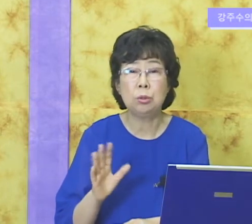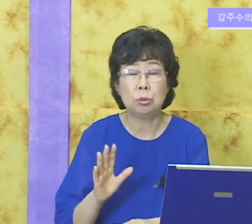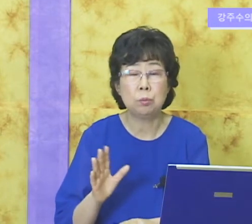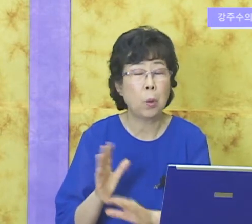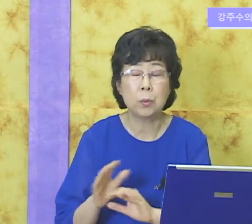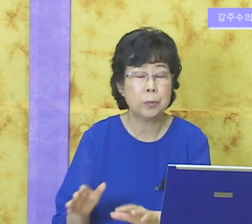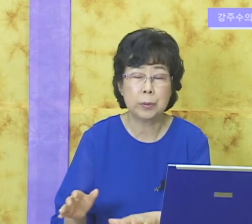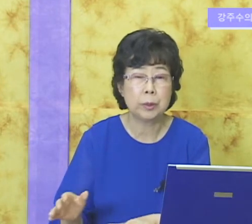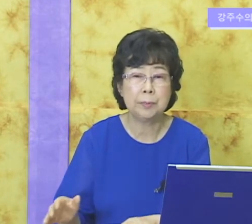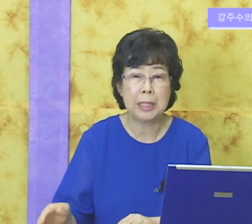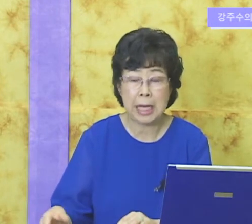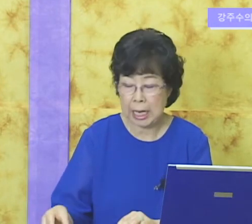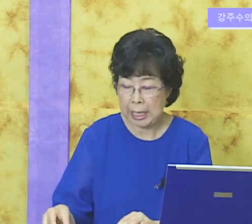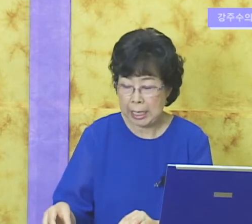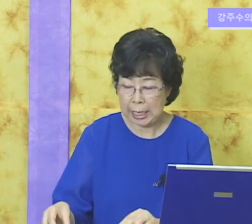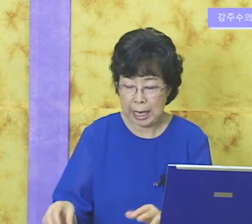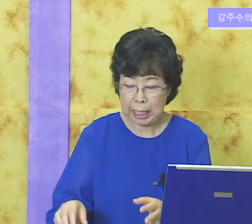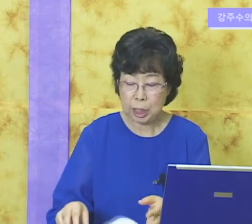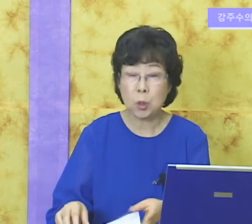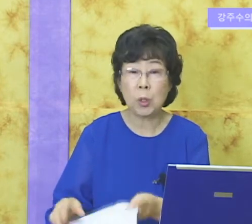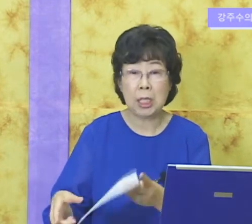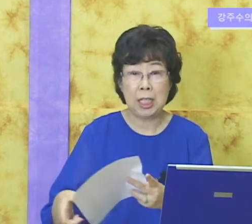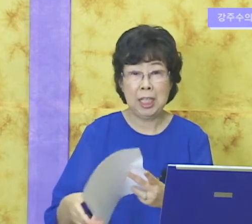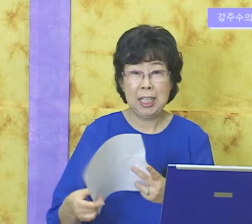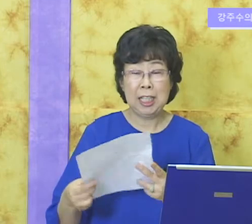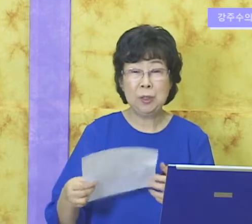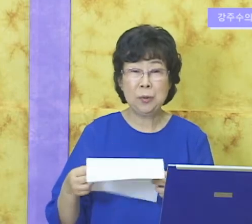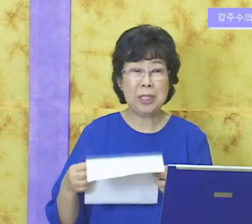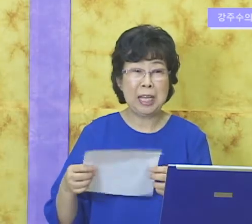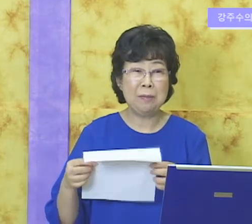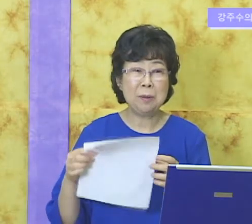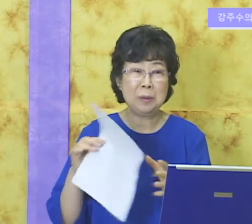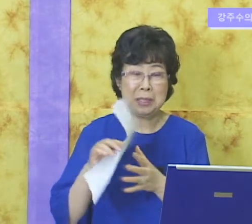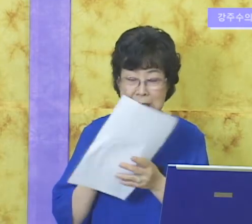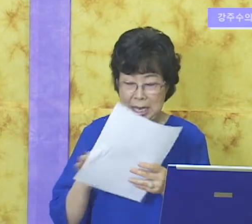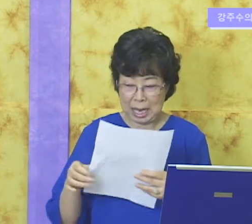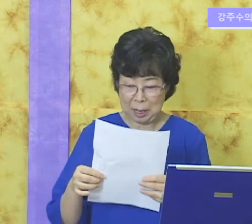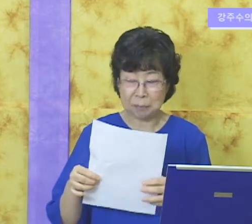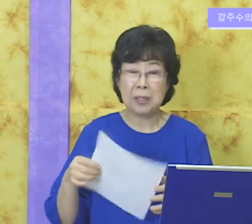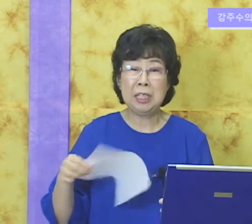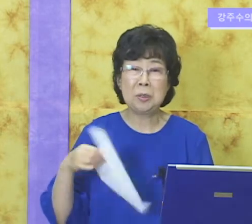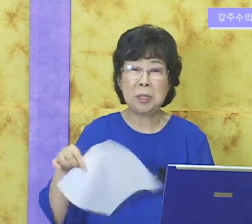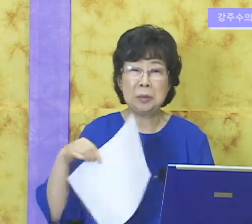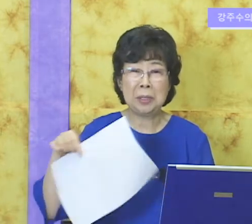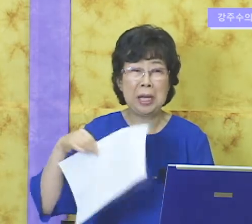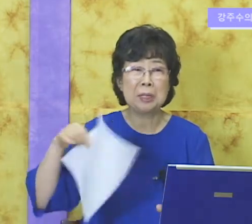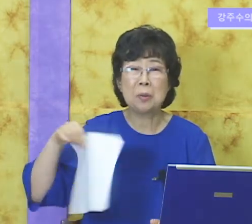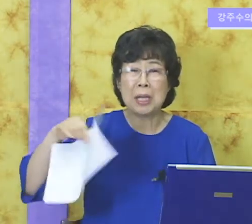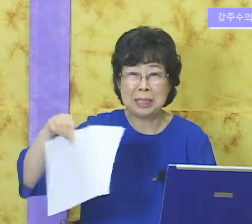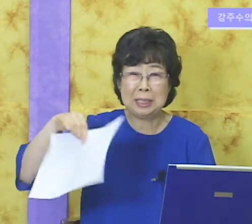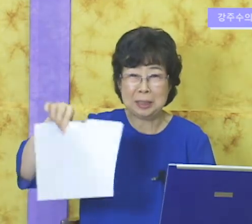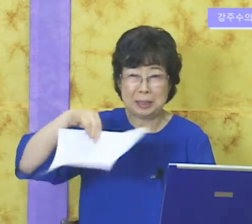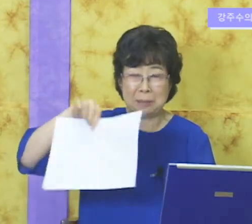줄 모릅니다. 그러니까 종이, 이런 우리 A4 용지인데 이 종이도 되게 소리가 크죠. 자,